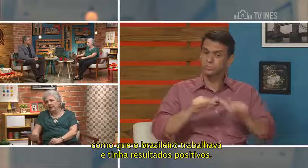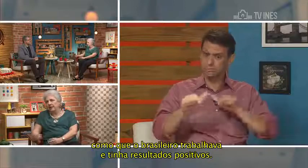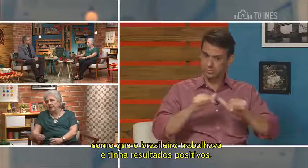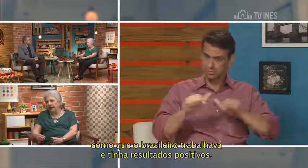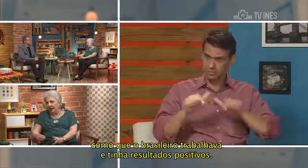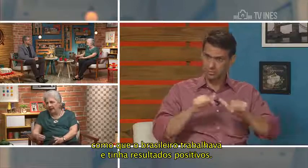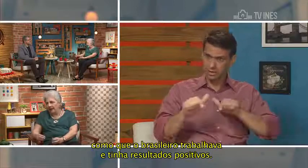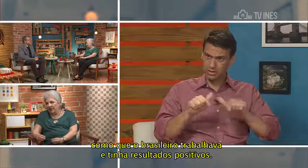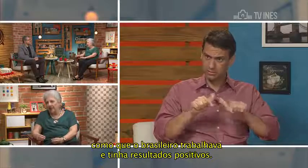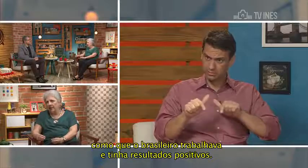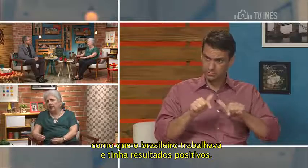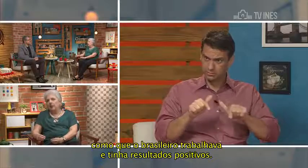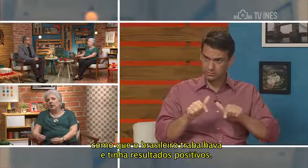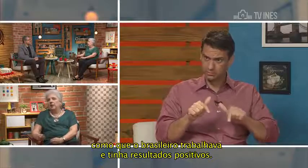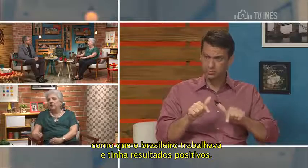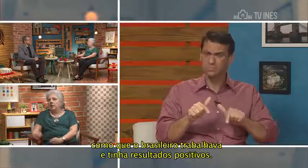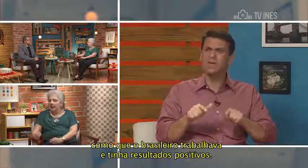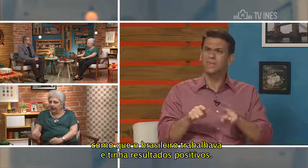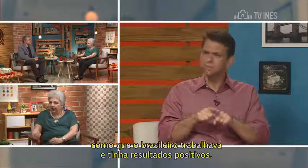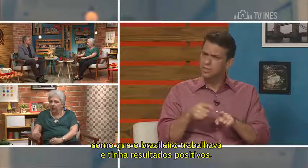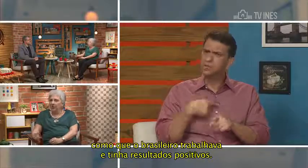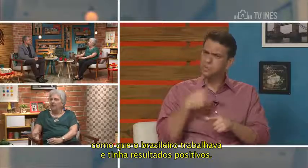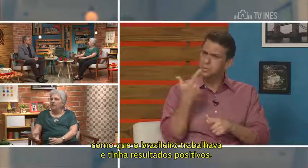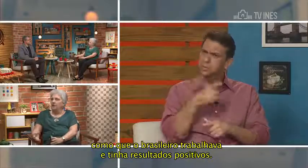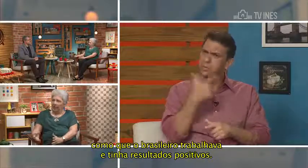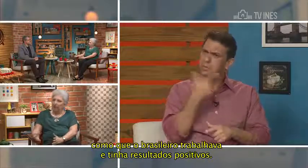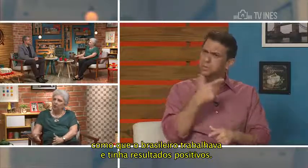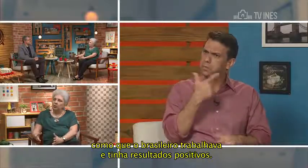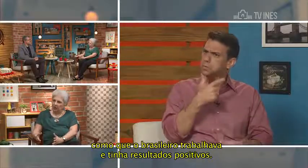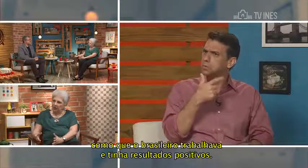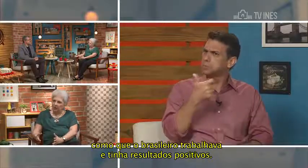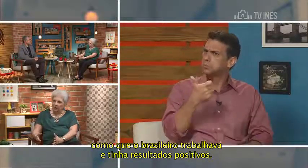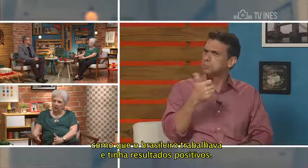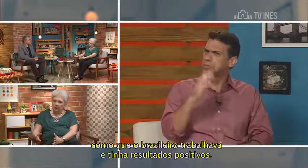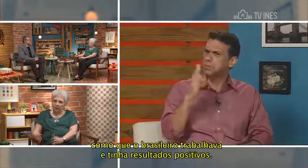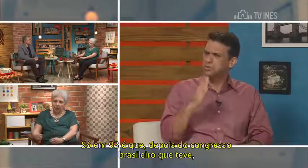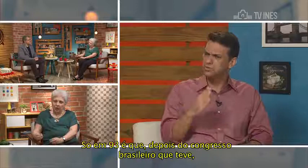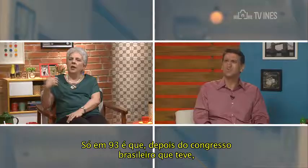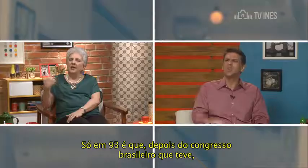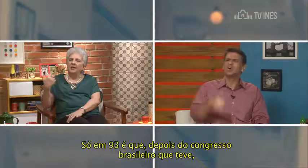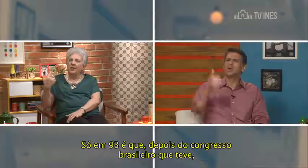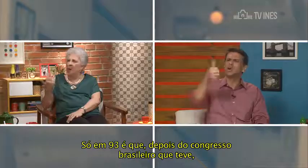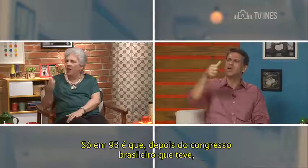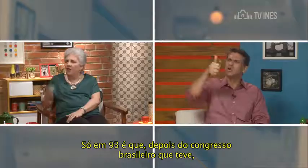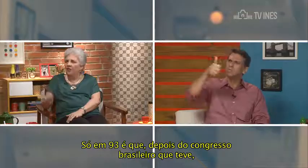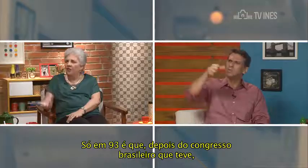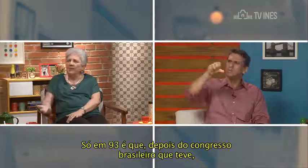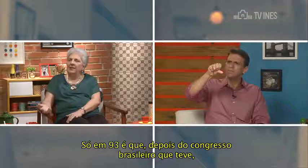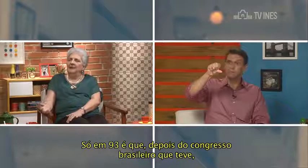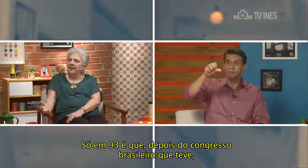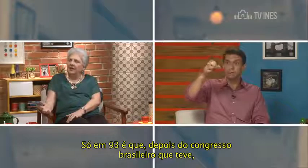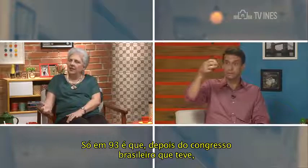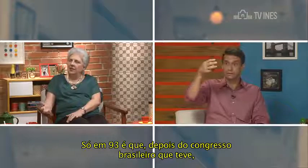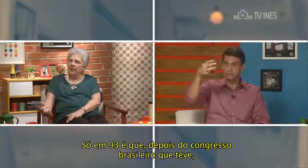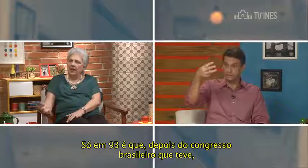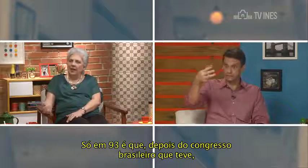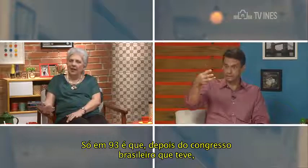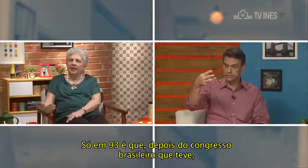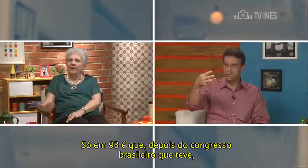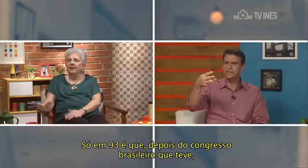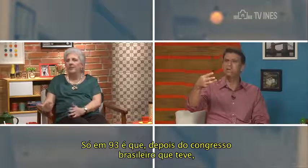brasileiro Trabalhava E tinha resultados Positivos Só em 93